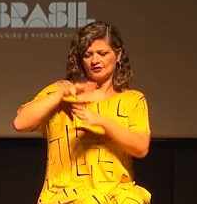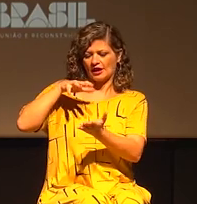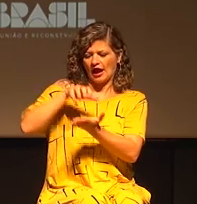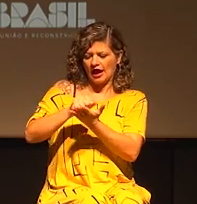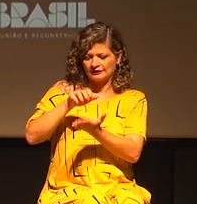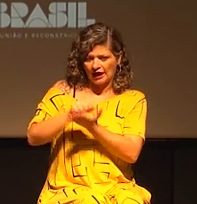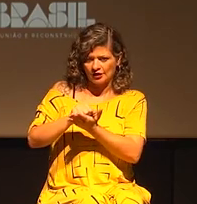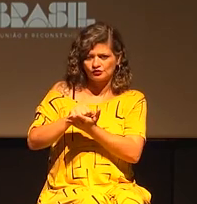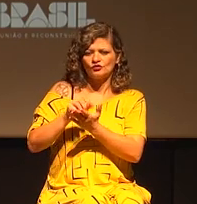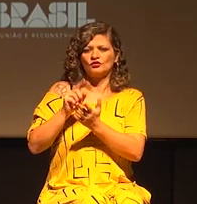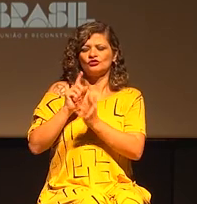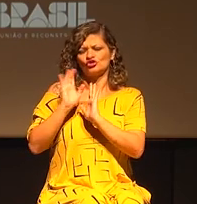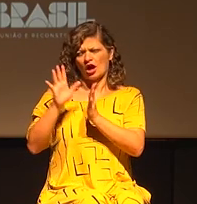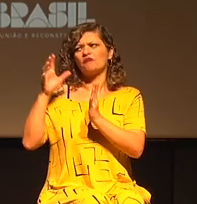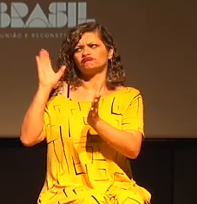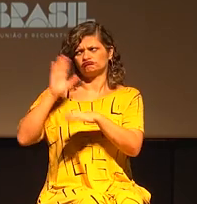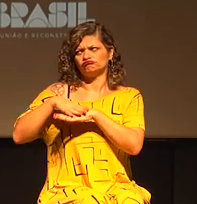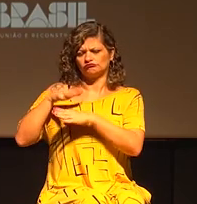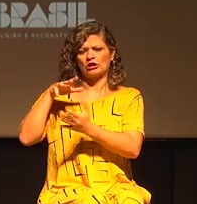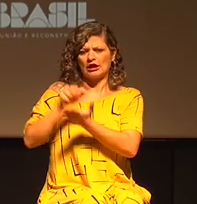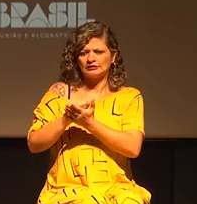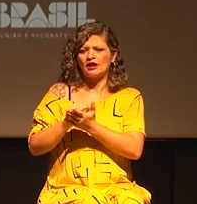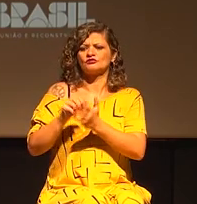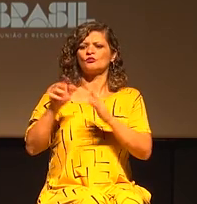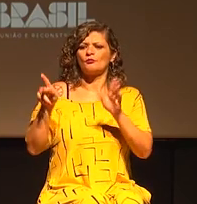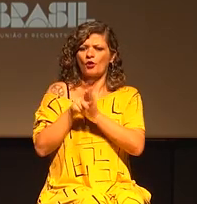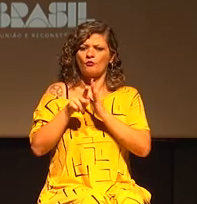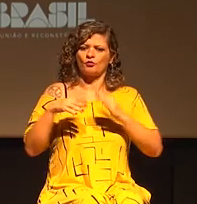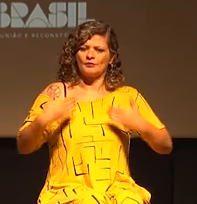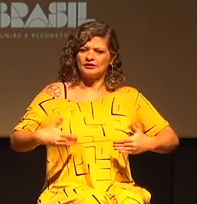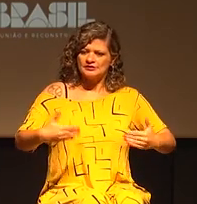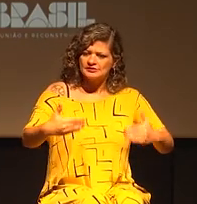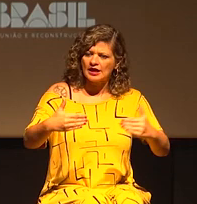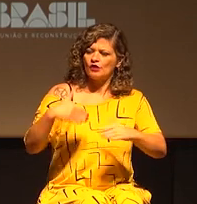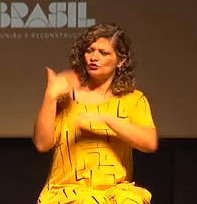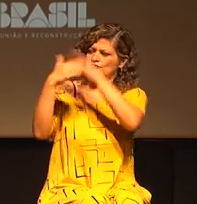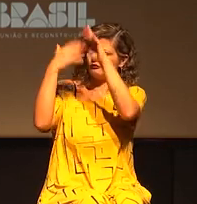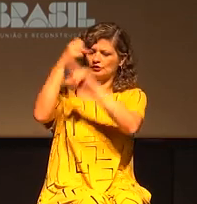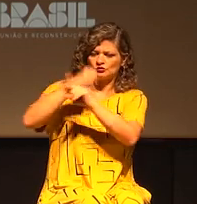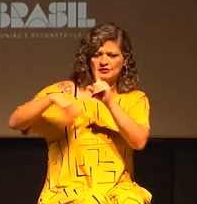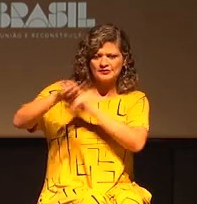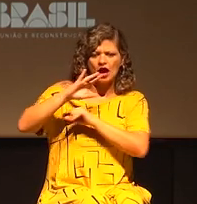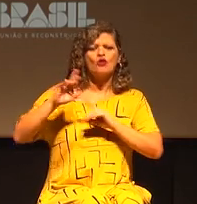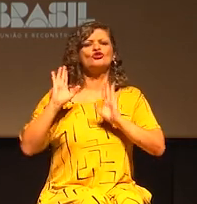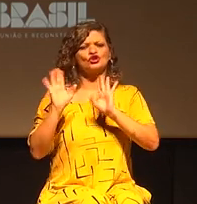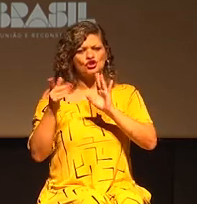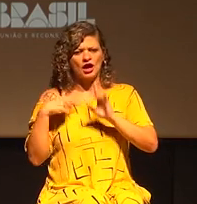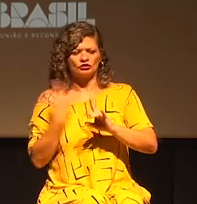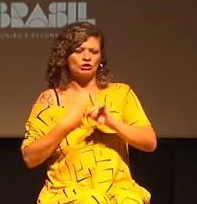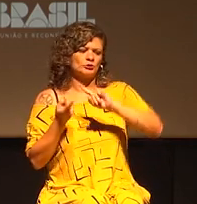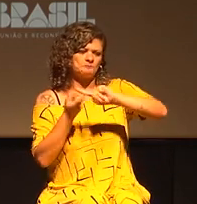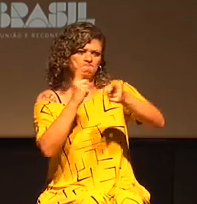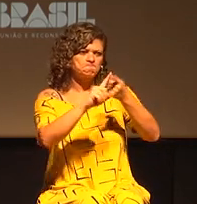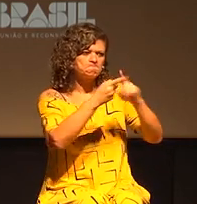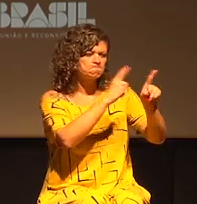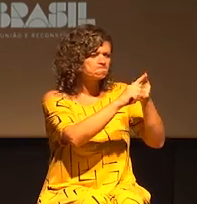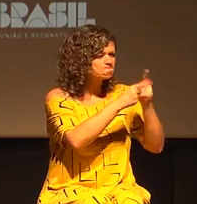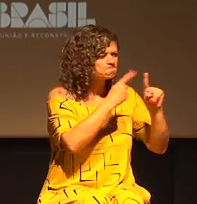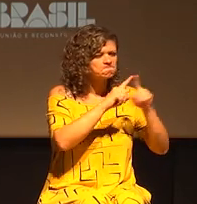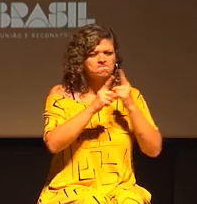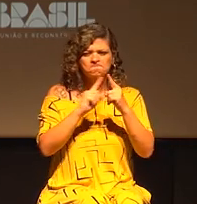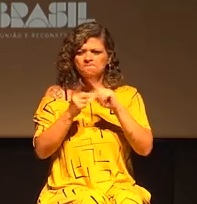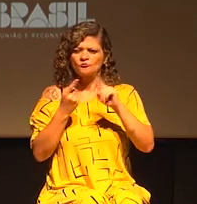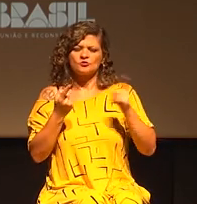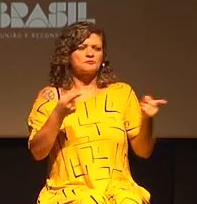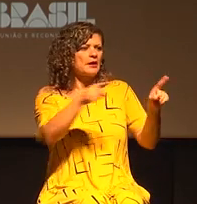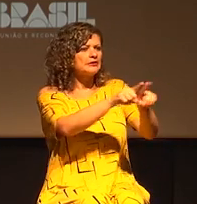ministério da da da já fizemos né do Desenvolvimento Social eh já fazendo as articulações com com os com as